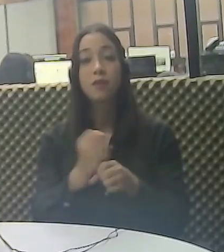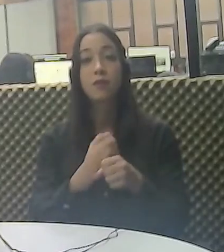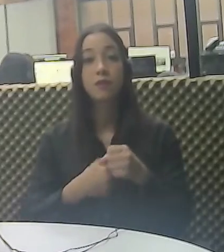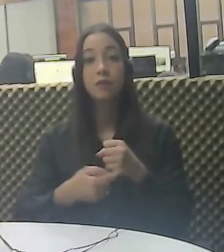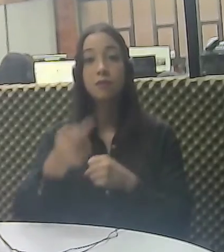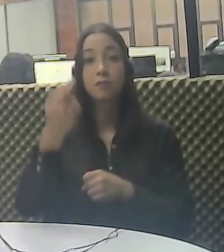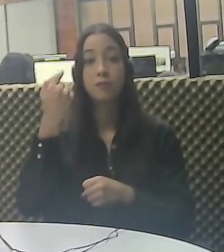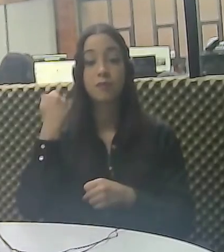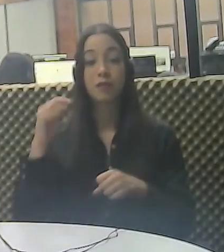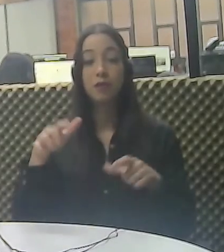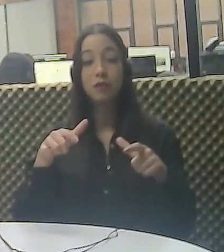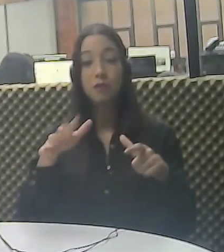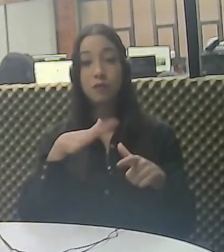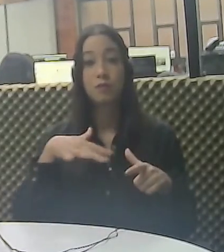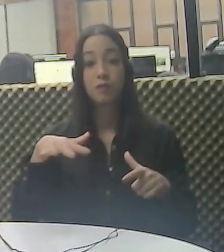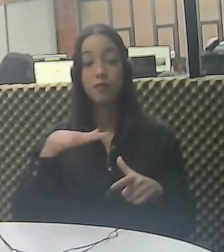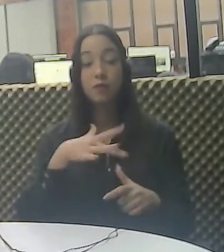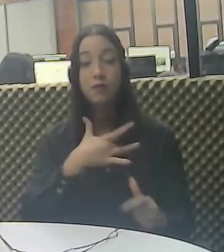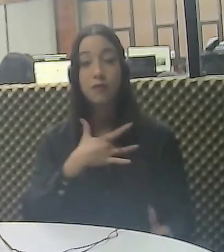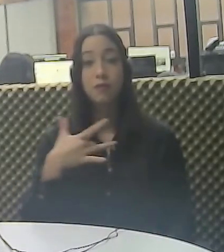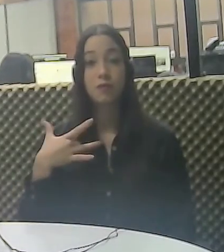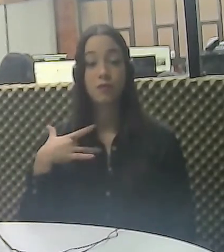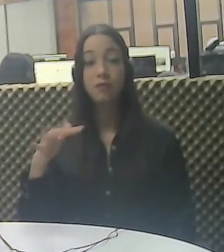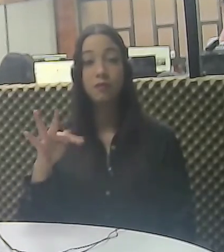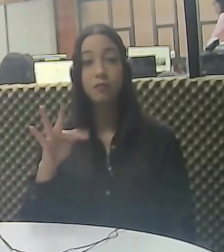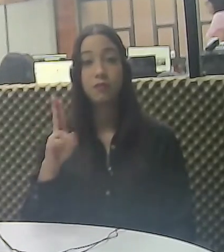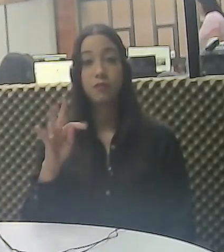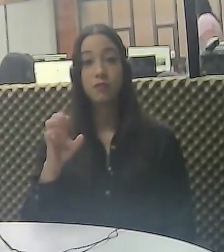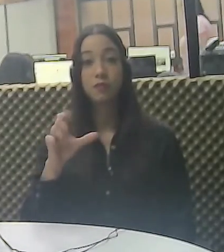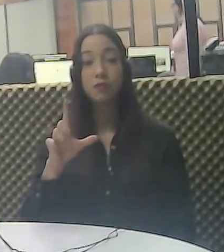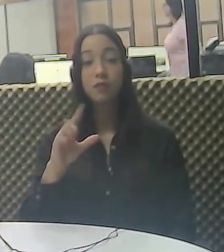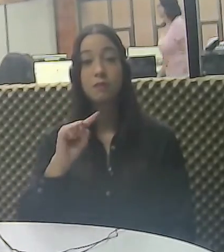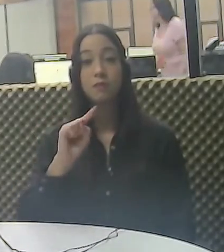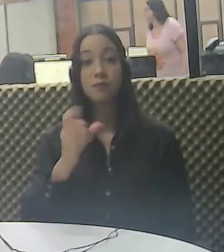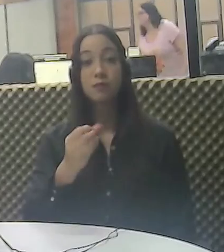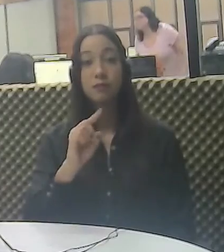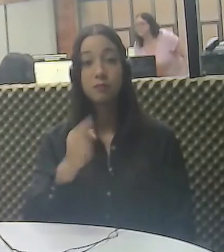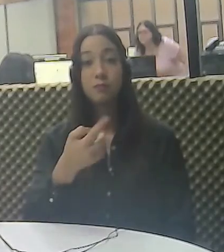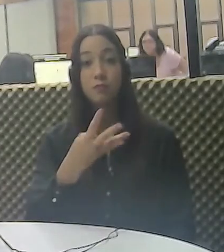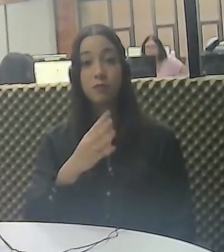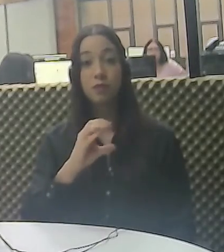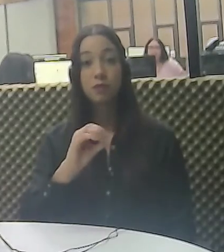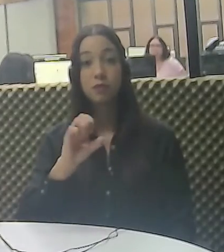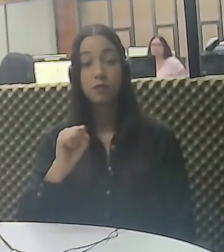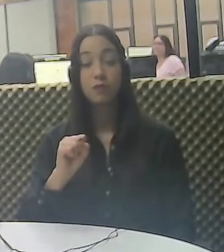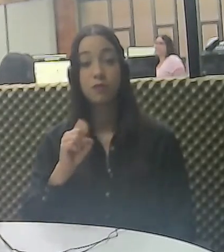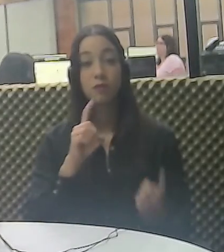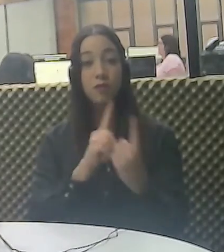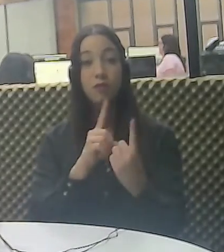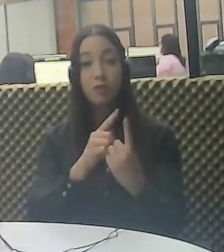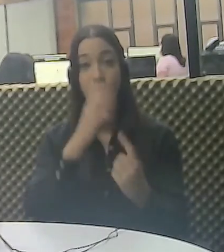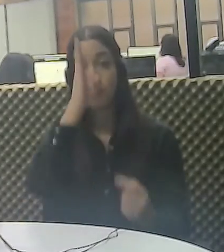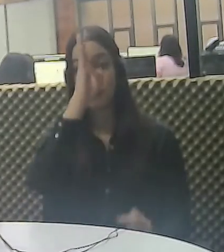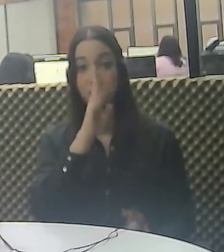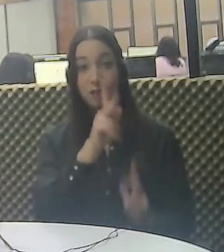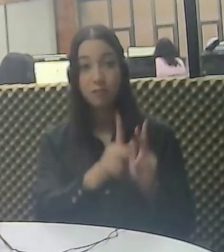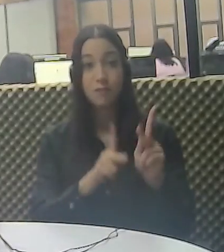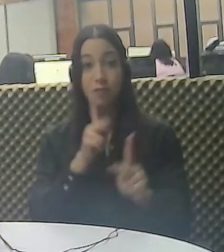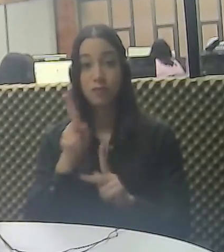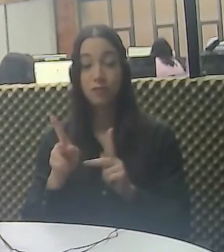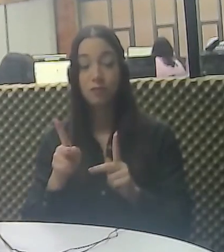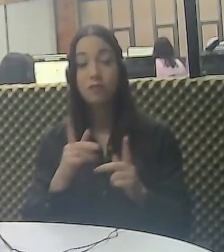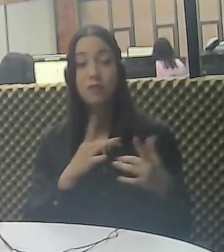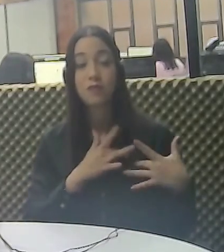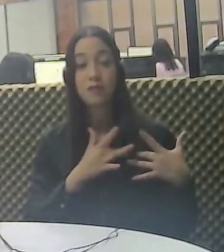o espaço saúde da futel já realizou 6.408 atendimentos gratuitos a população oferecendo